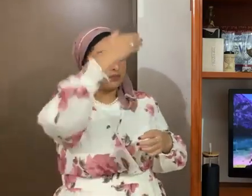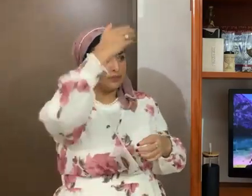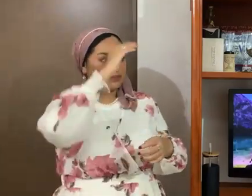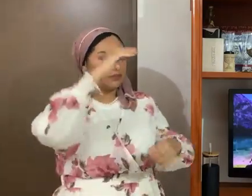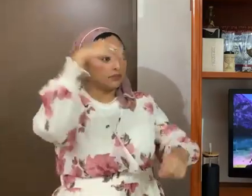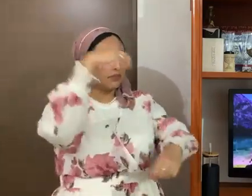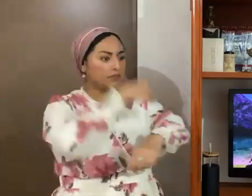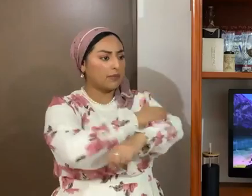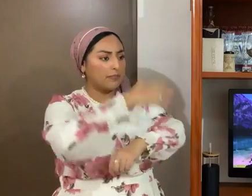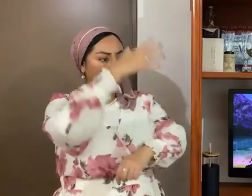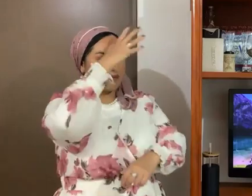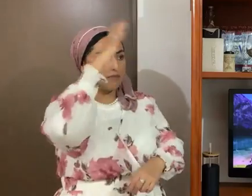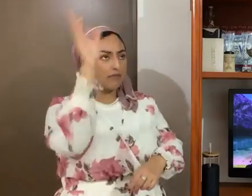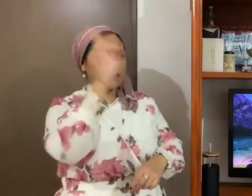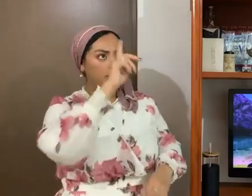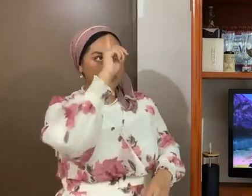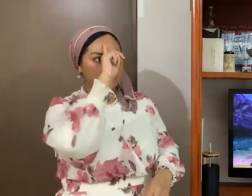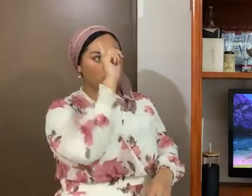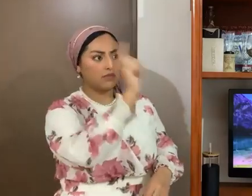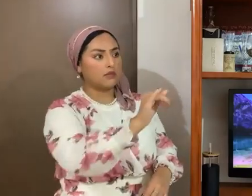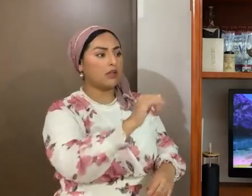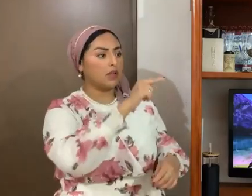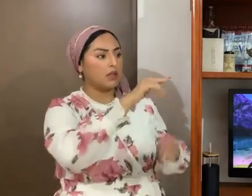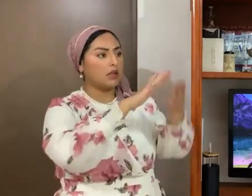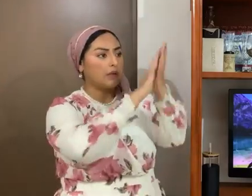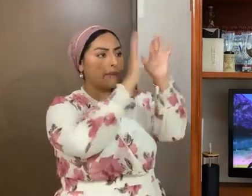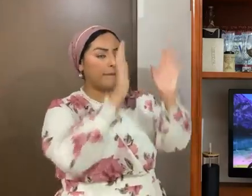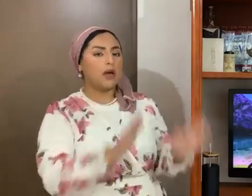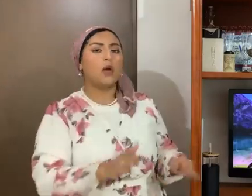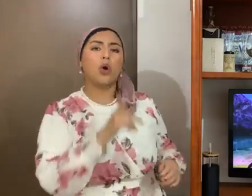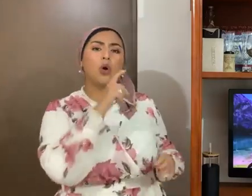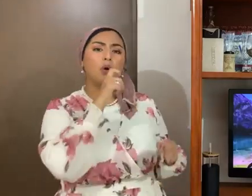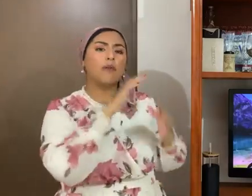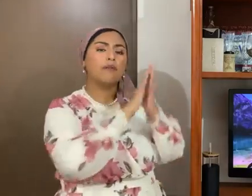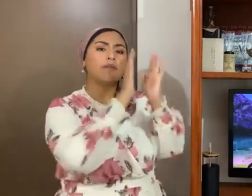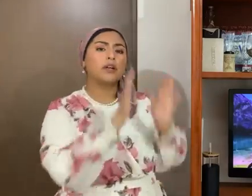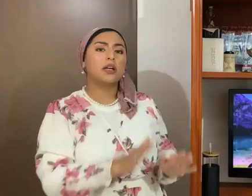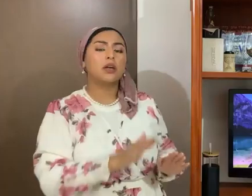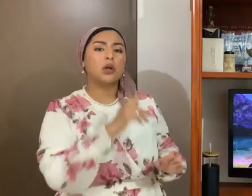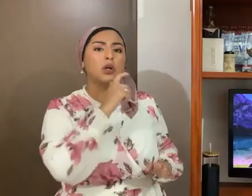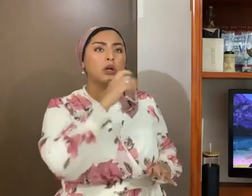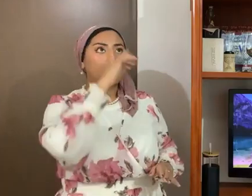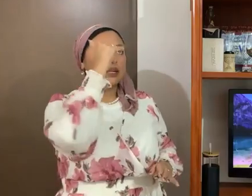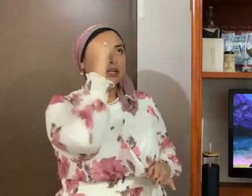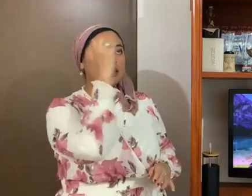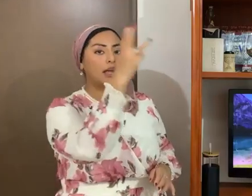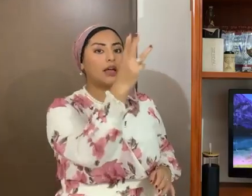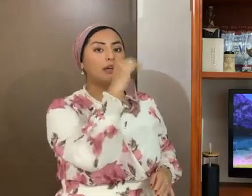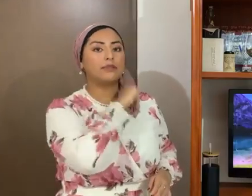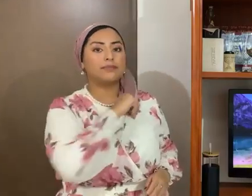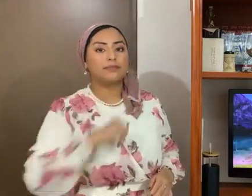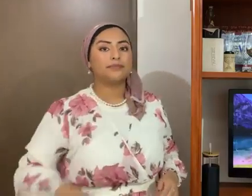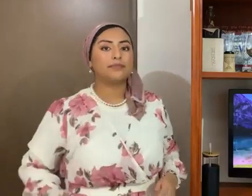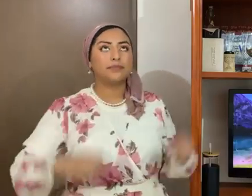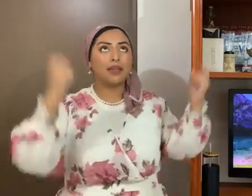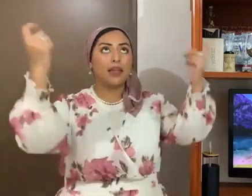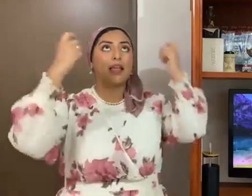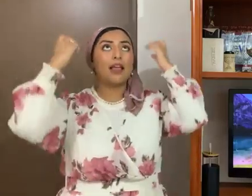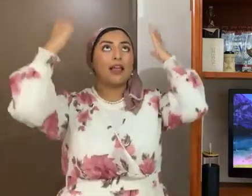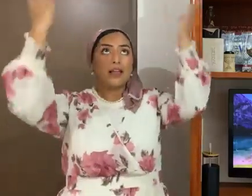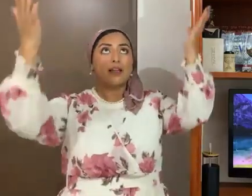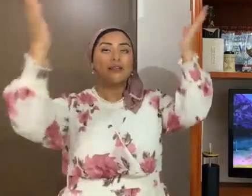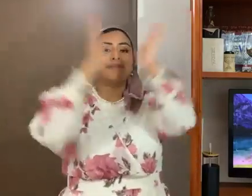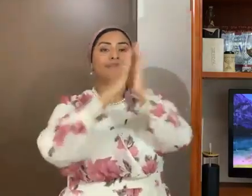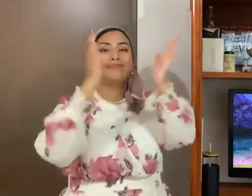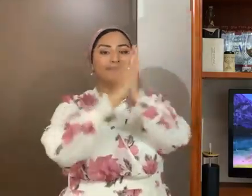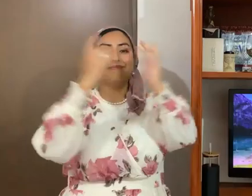Elohim fuerte, Padre eterno, príncipe de Shalom. ¿Quién es el príncipe de Shalom? Yahshua HaMashiach, aleluya, y